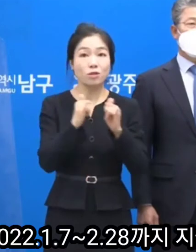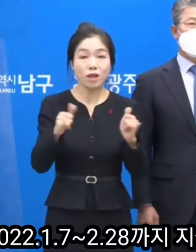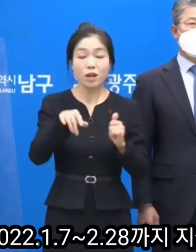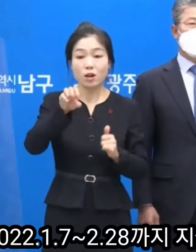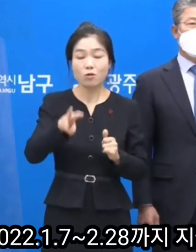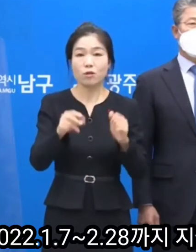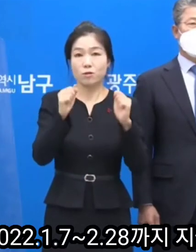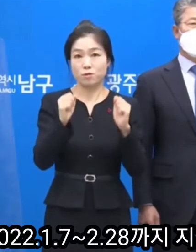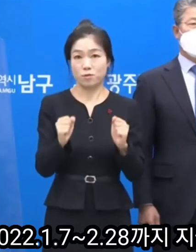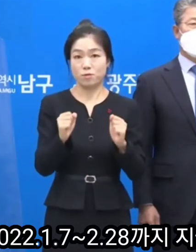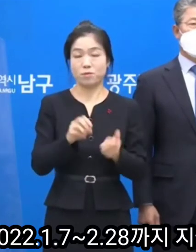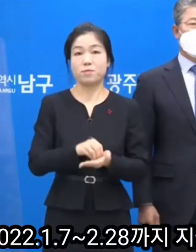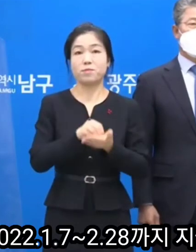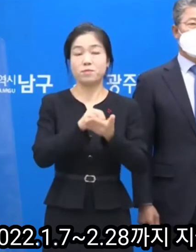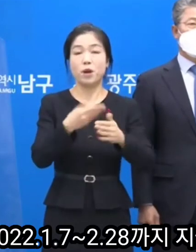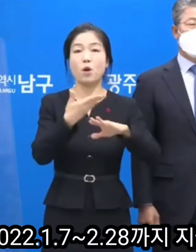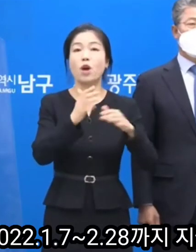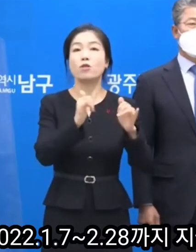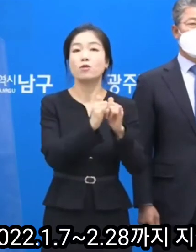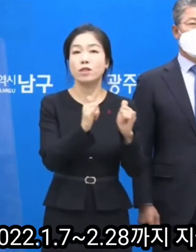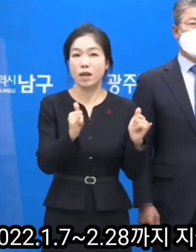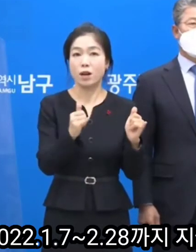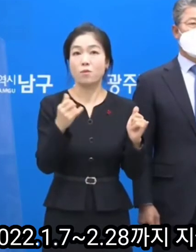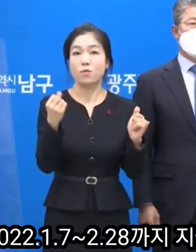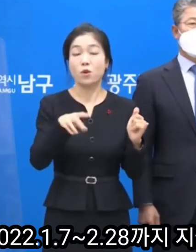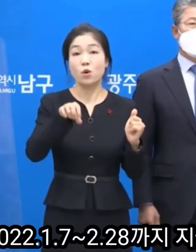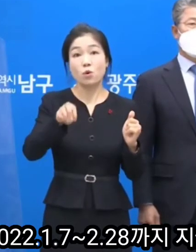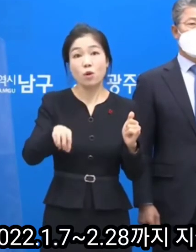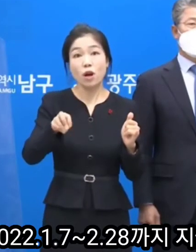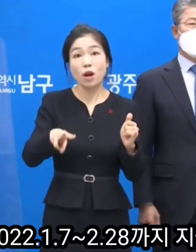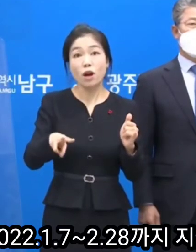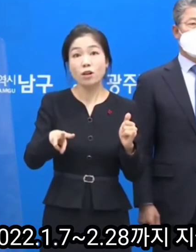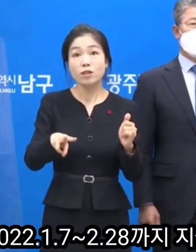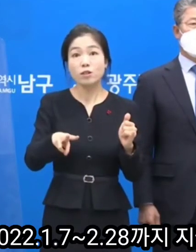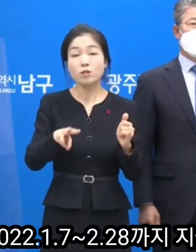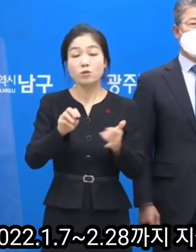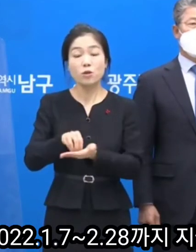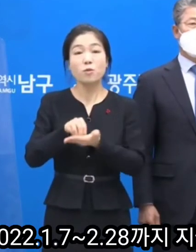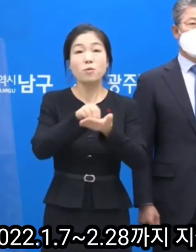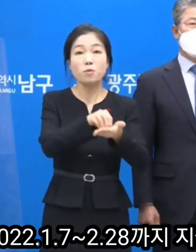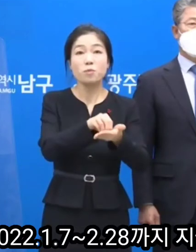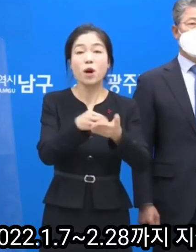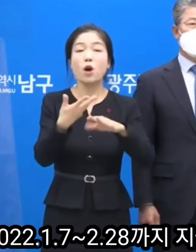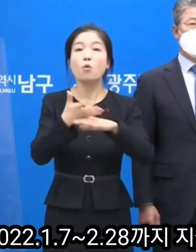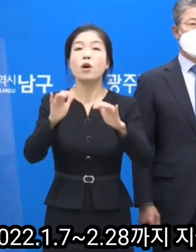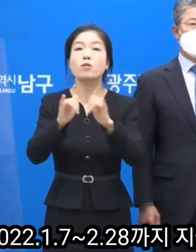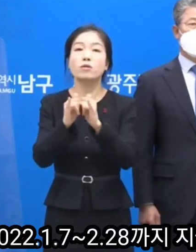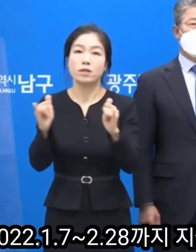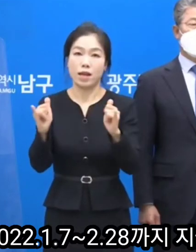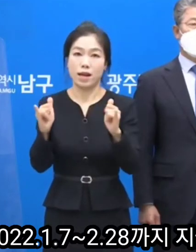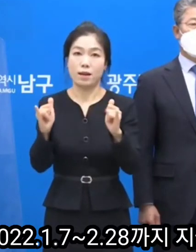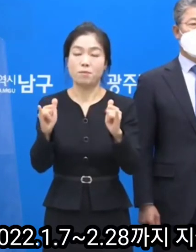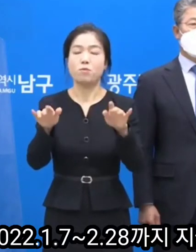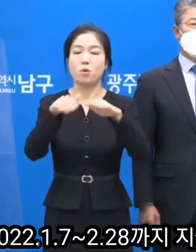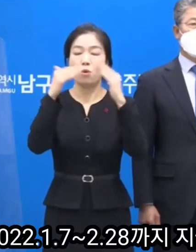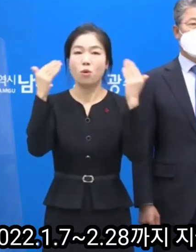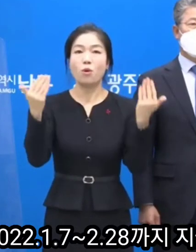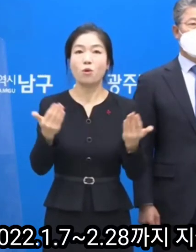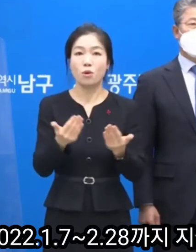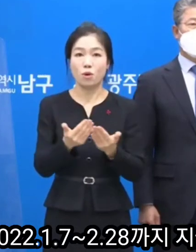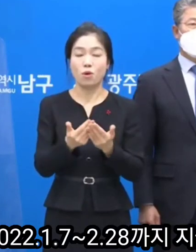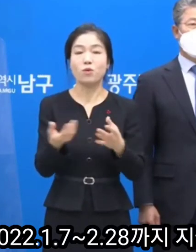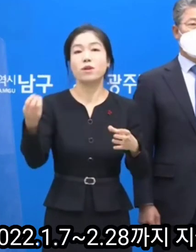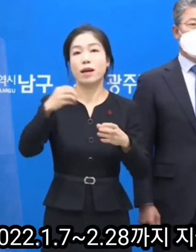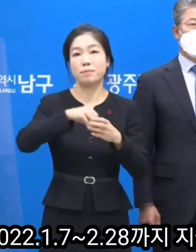광주를 체류지로 등록한 애국인, 광주에 거소신고가 된 애국국적의 동포까지